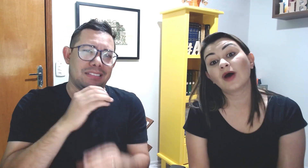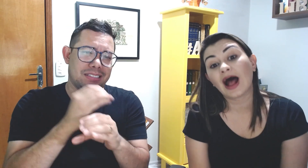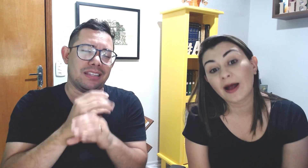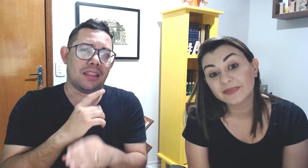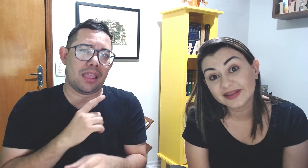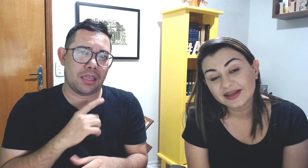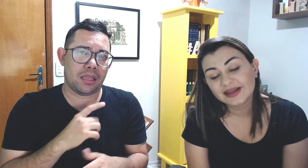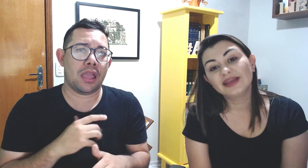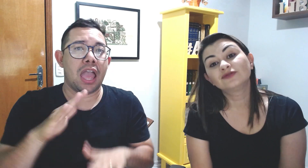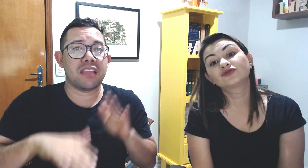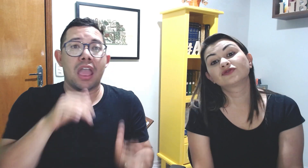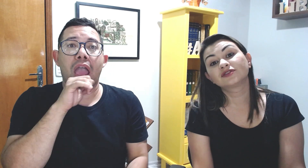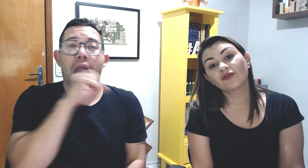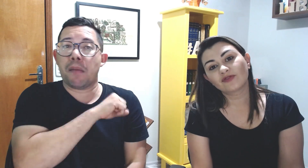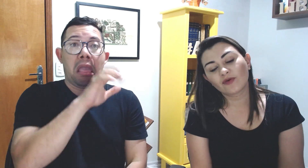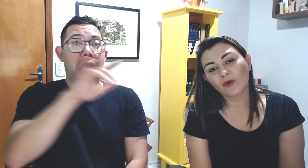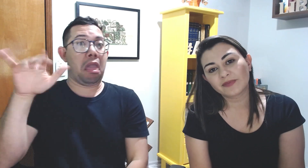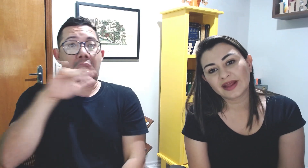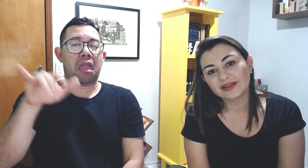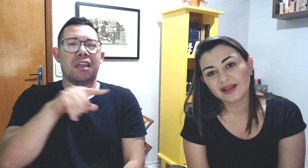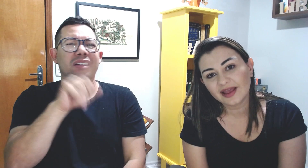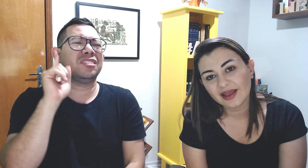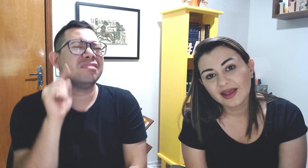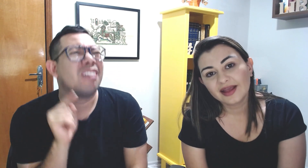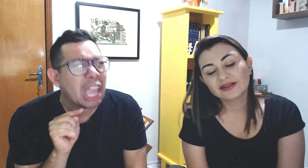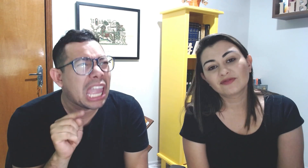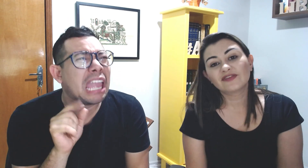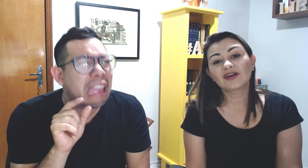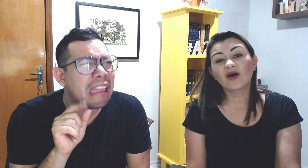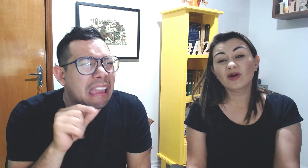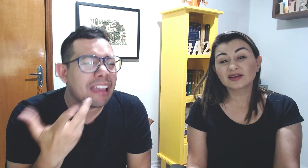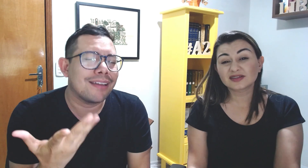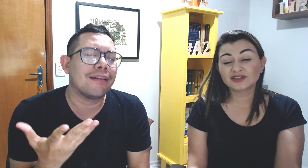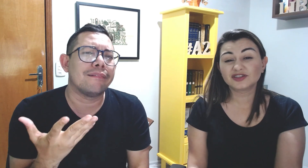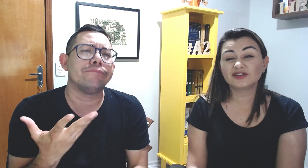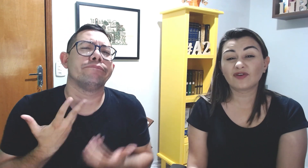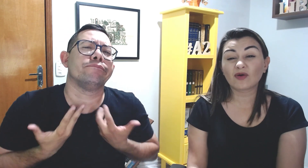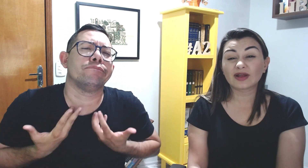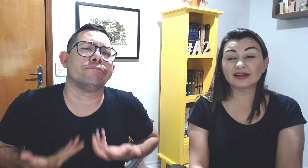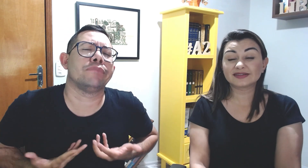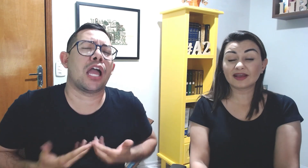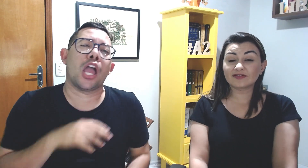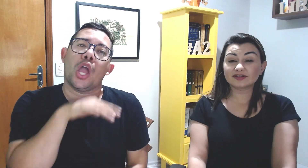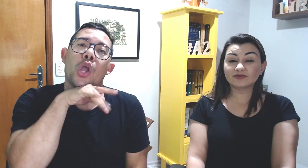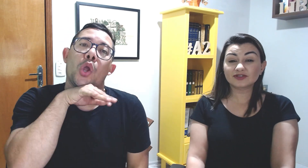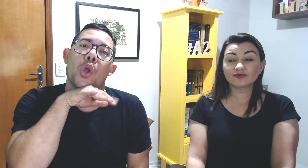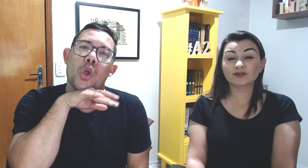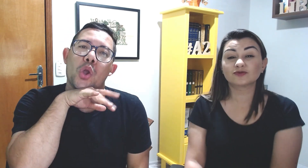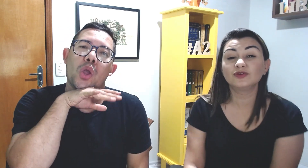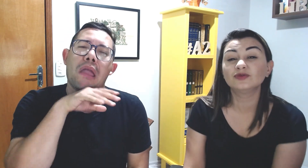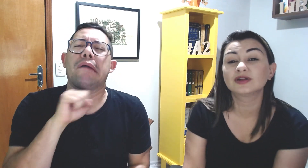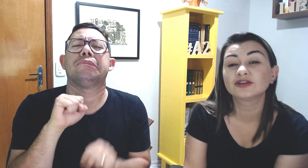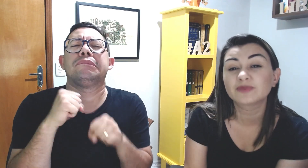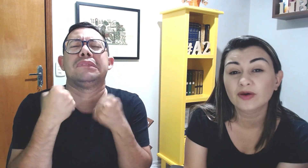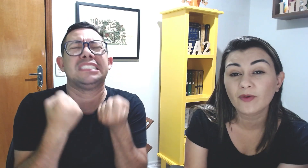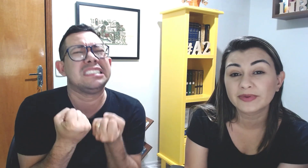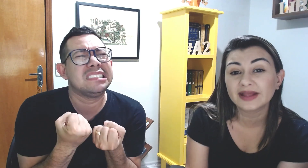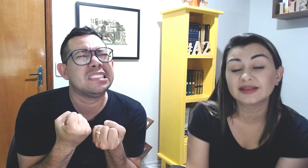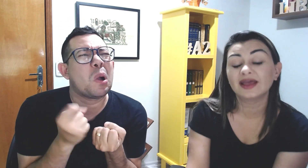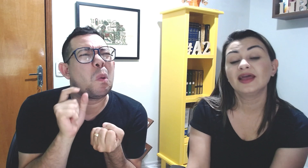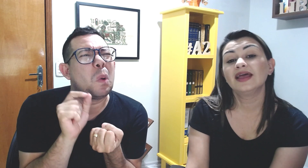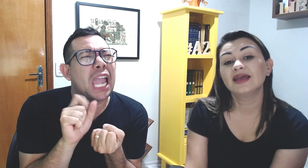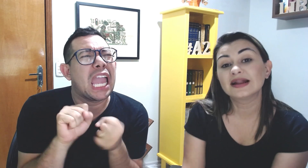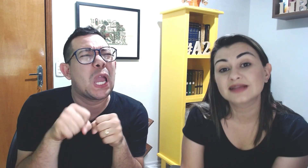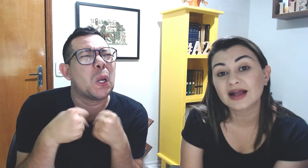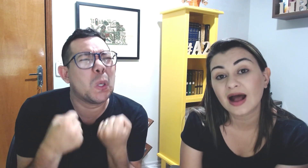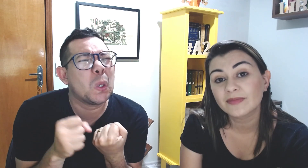muito rápida e os surdos não vão compreender, então vai ficar algo cansativo, algo que eles têm que fazer um esforço muito grande para